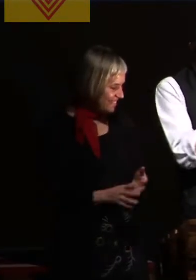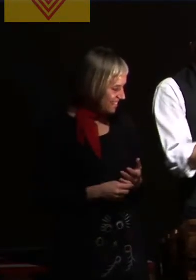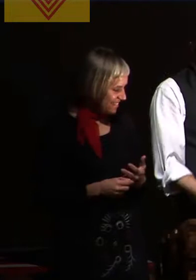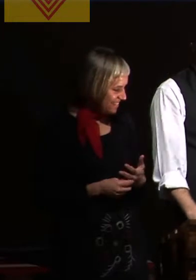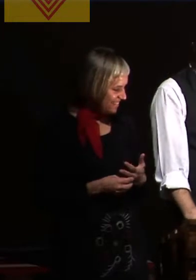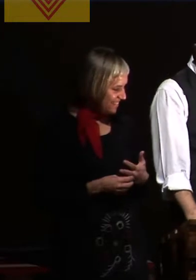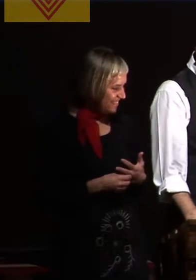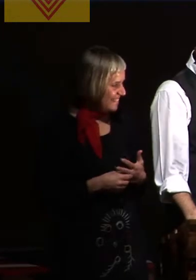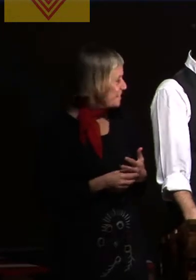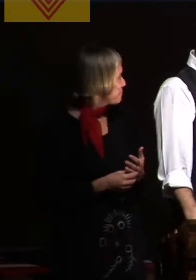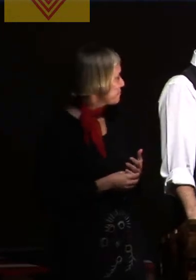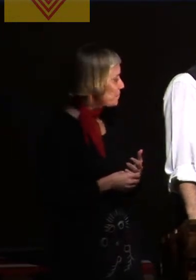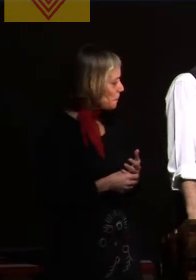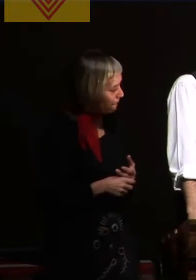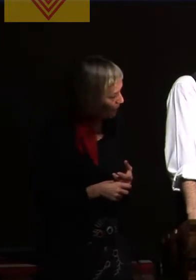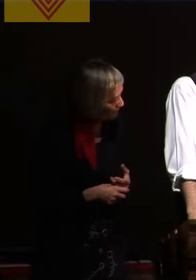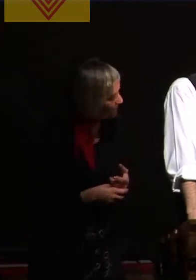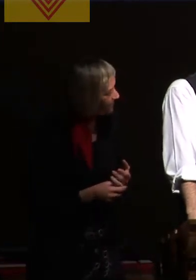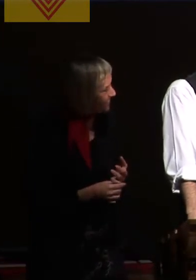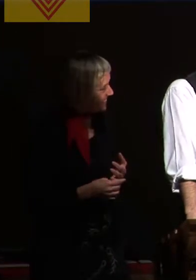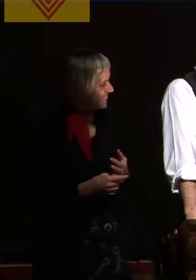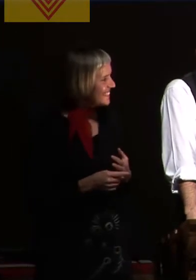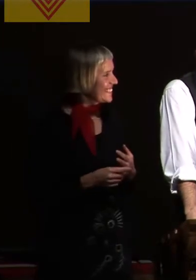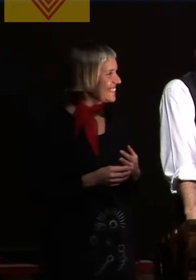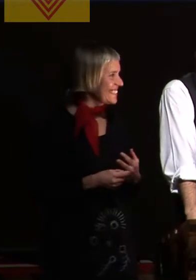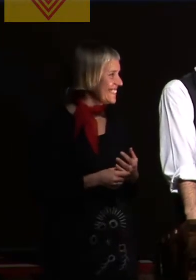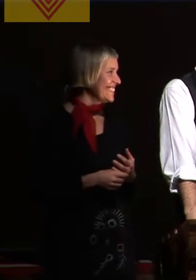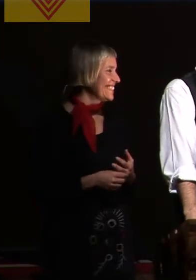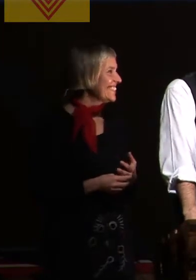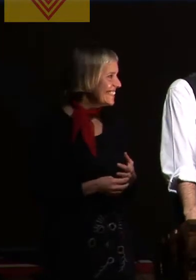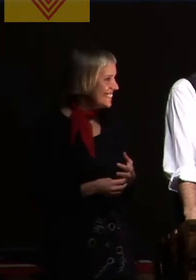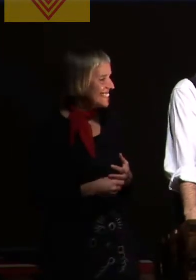Per tant, jo també una mica d'aigua. Perdó.